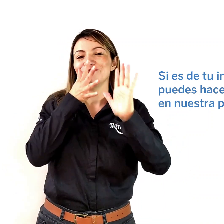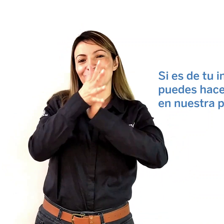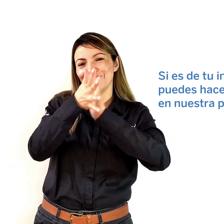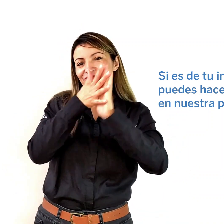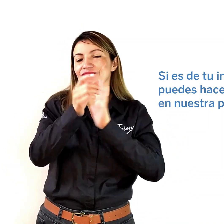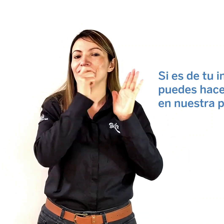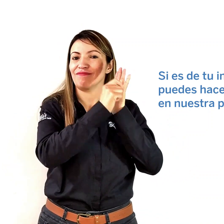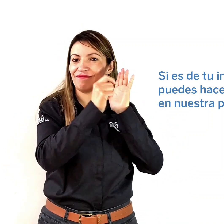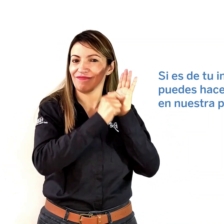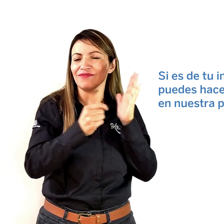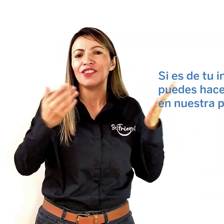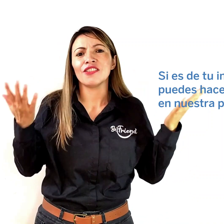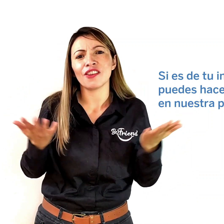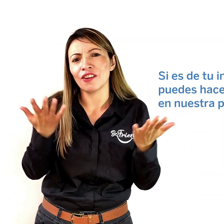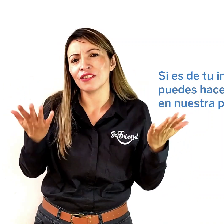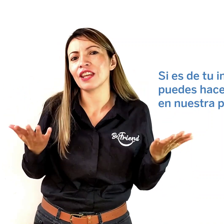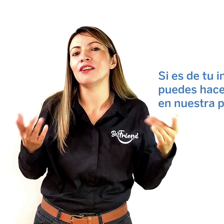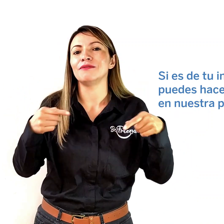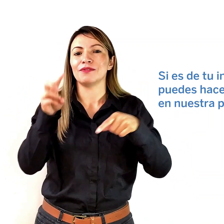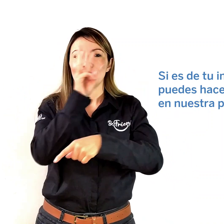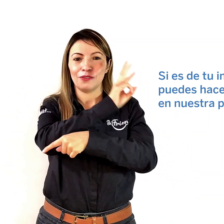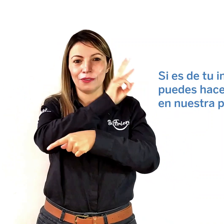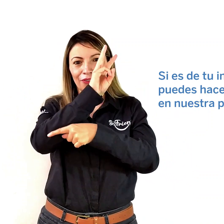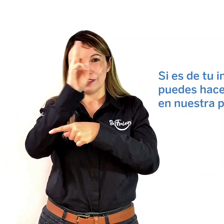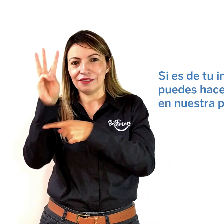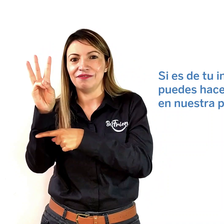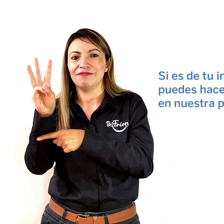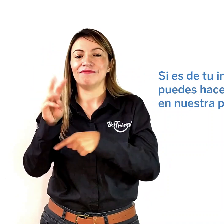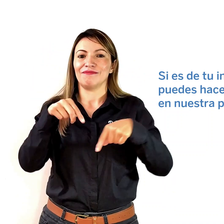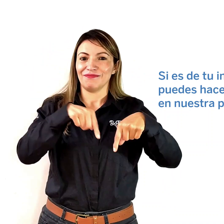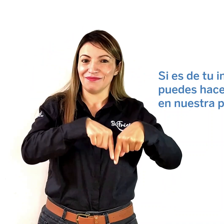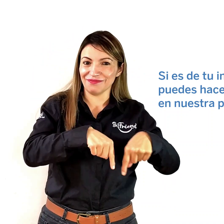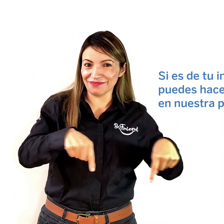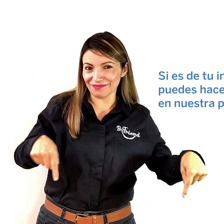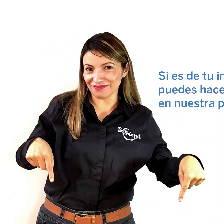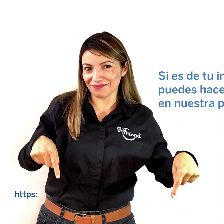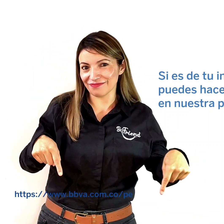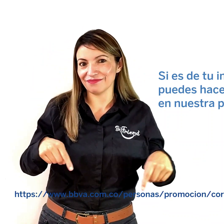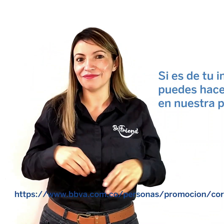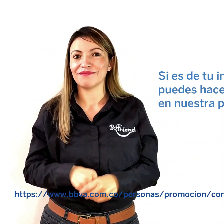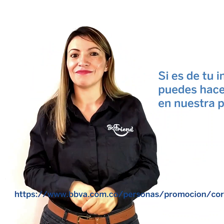www.bbva.com.